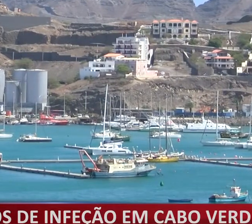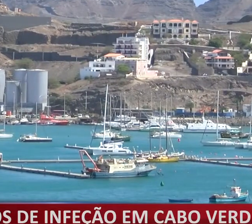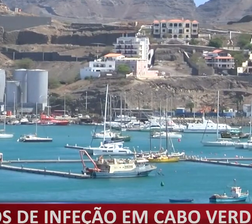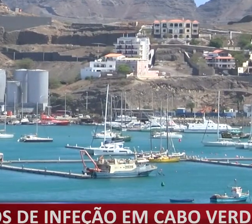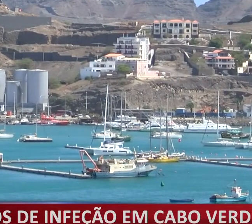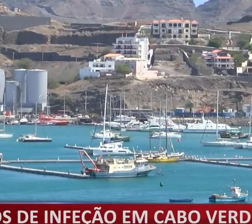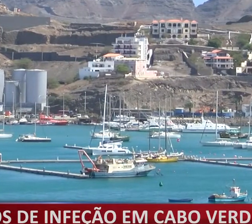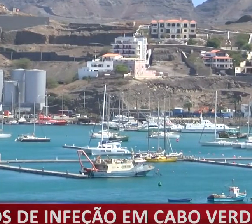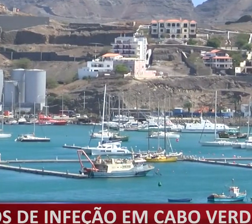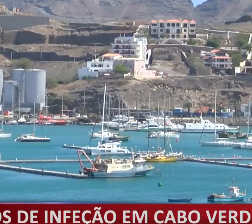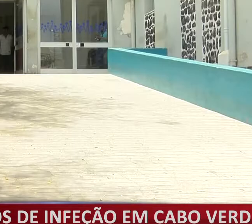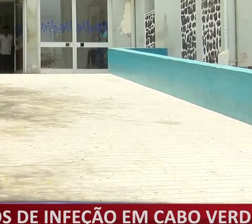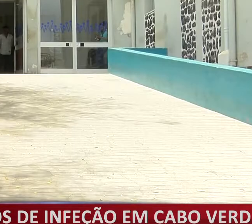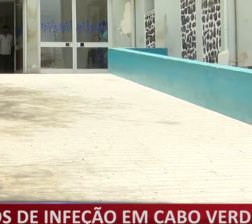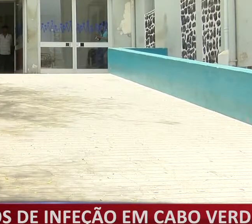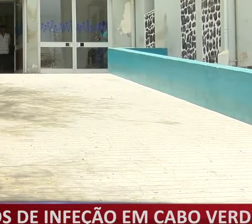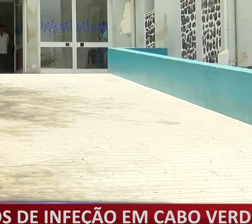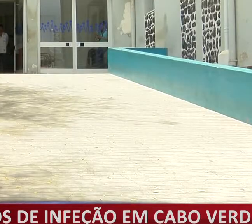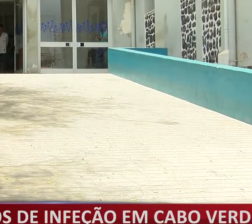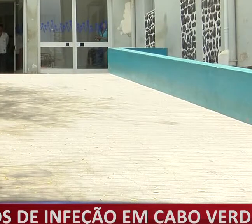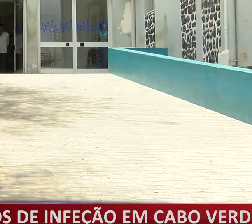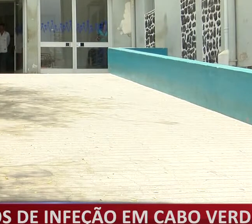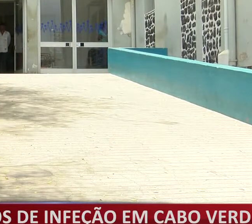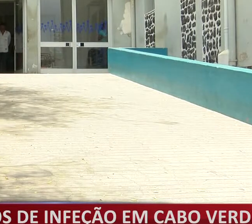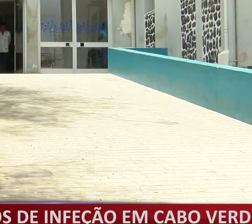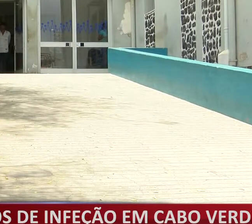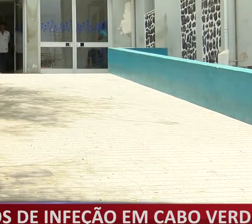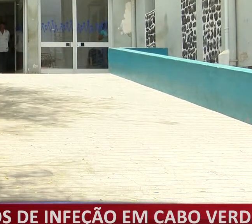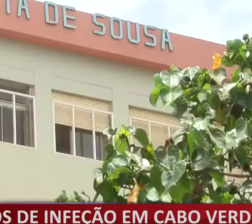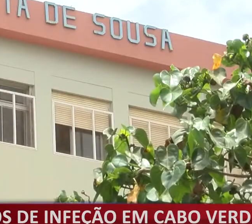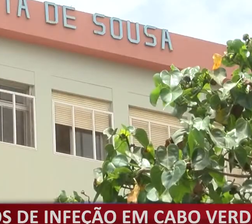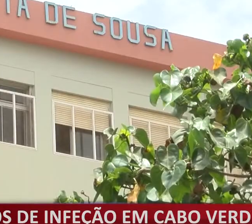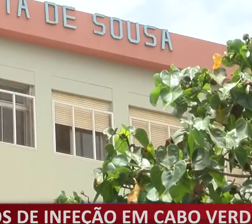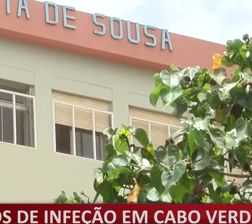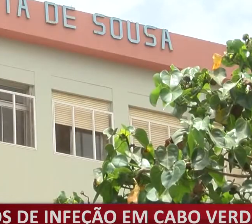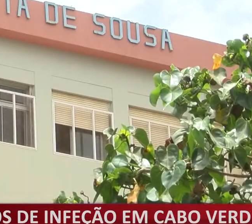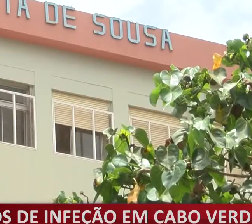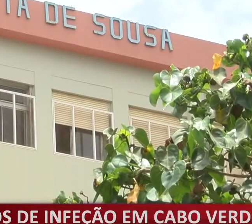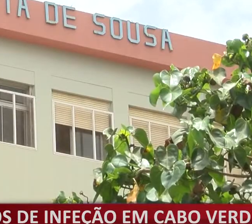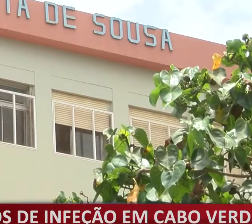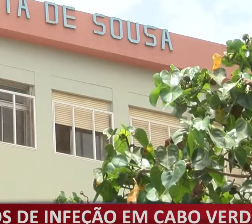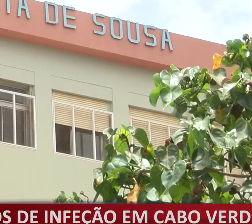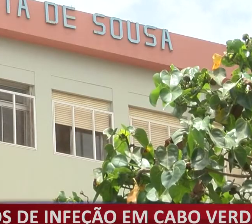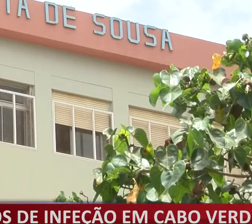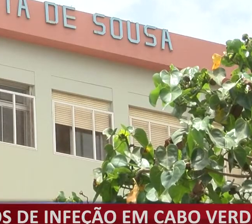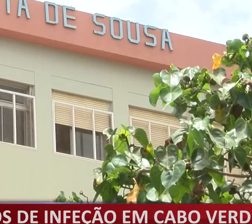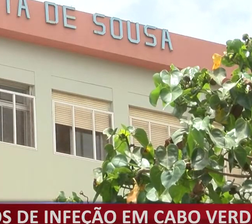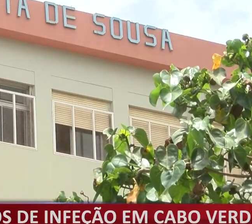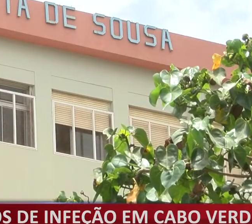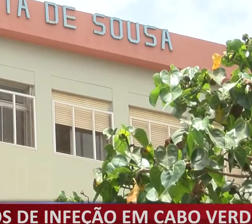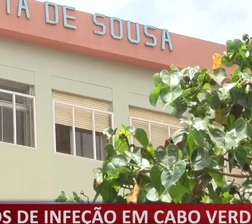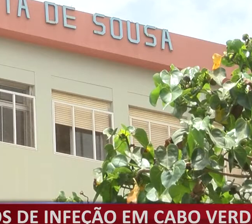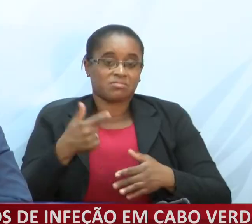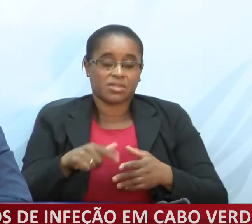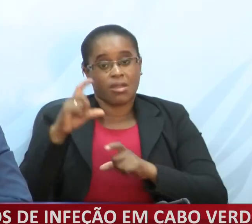continua apenas com o caso registado, que toda a gente sabe, a situação está relativamente estável, portanto, tem